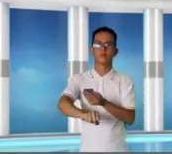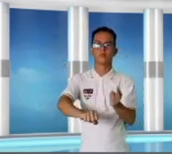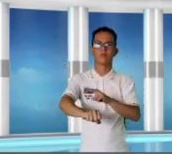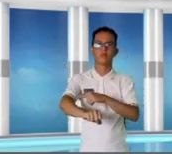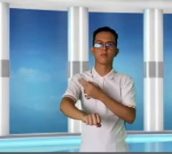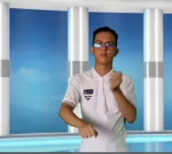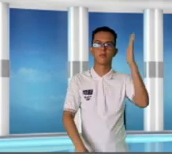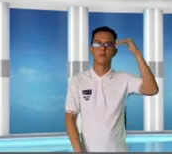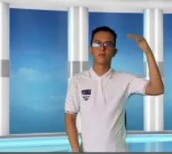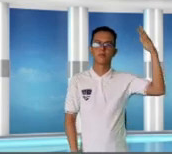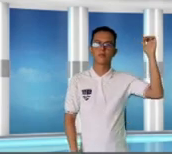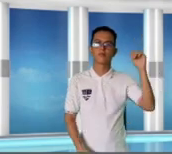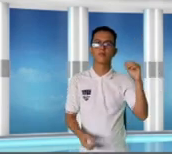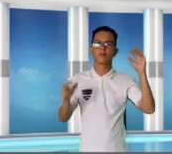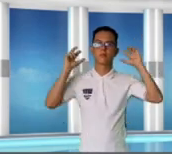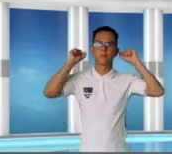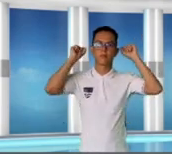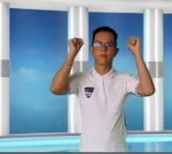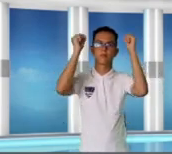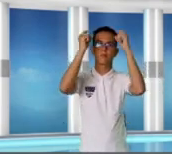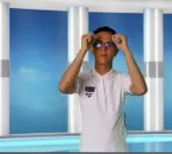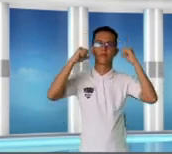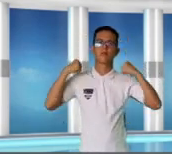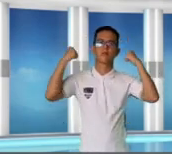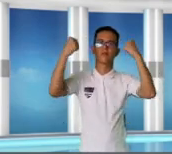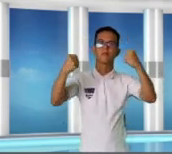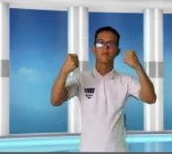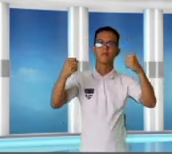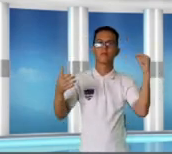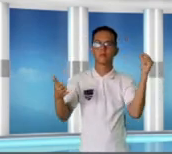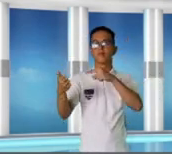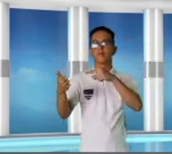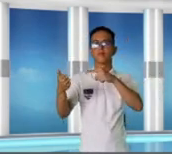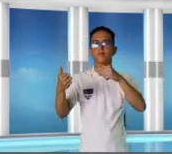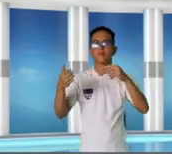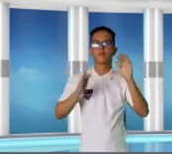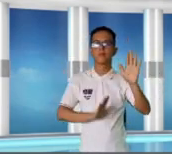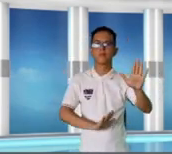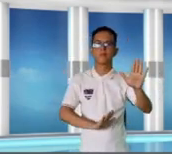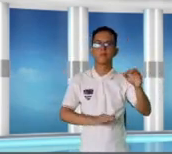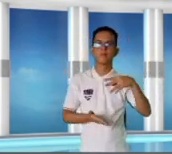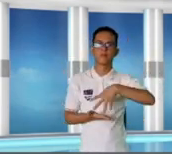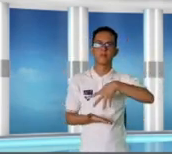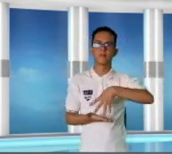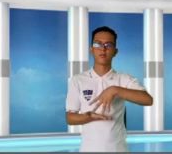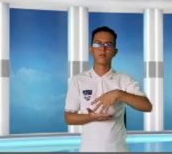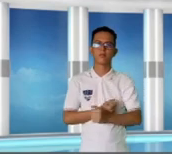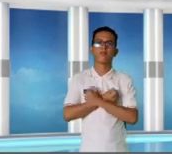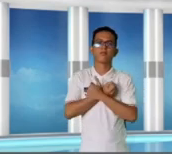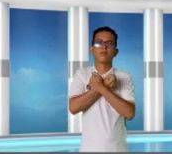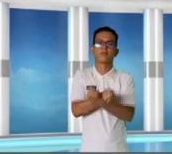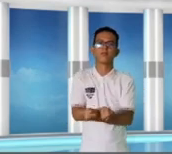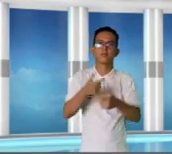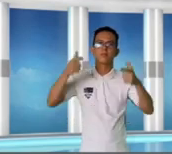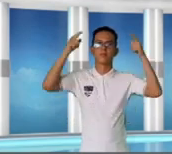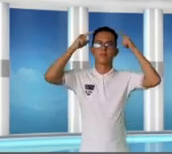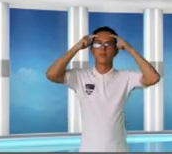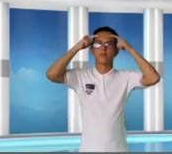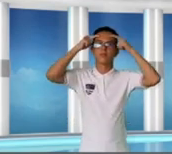los héroes. Para ti, el respeto de los pueblos y la corona de amor, que hoy ceñimos a tus